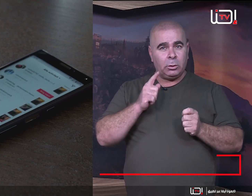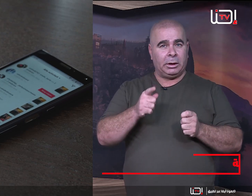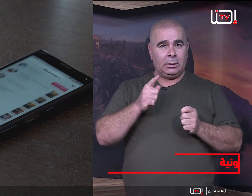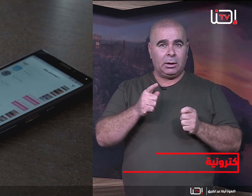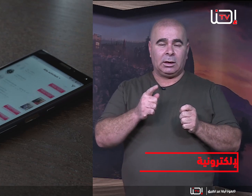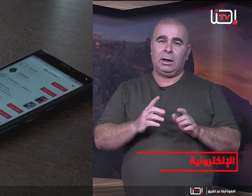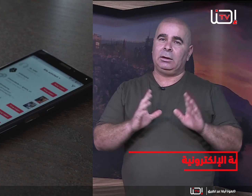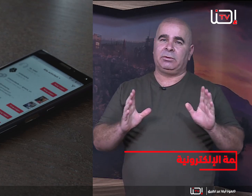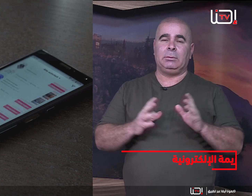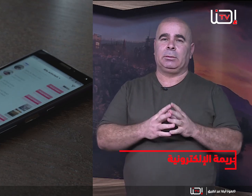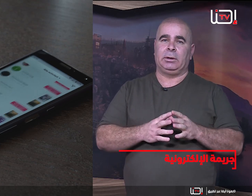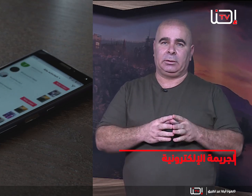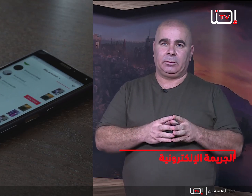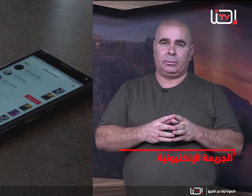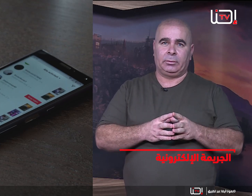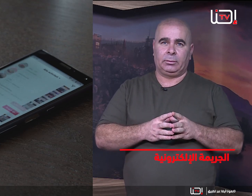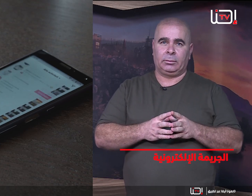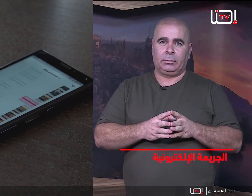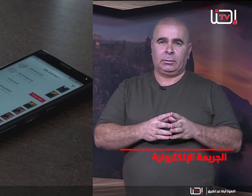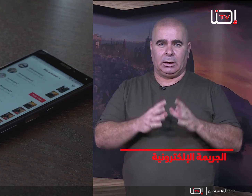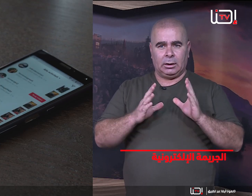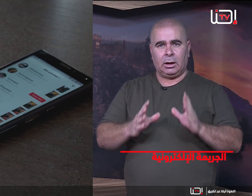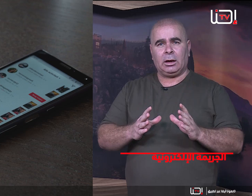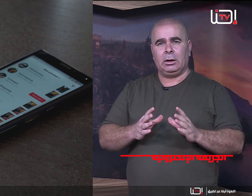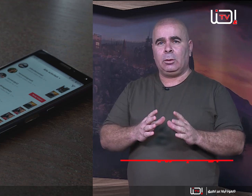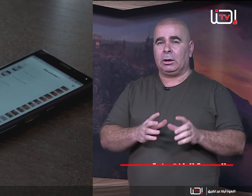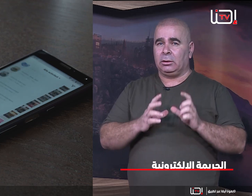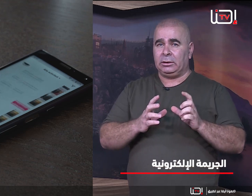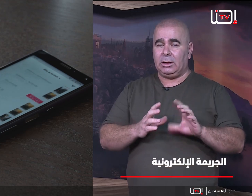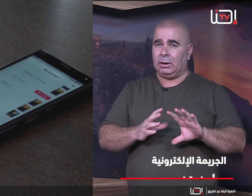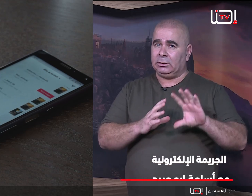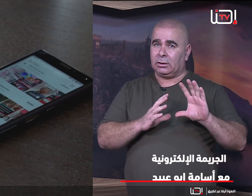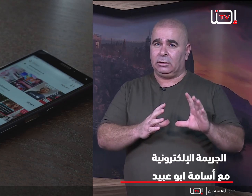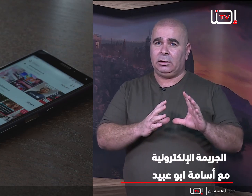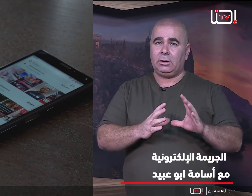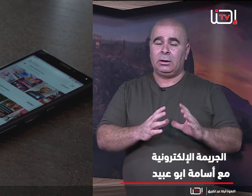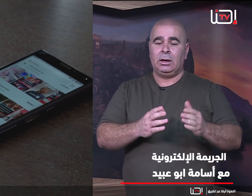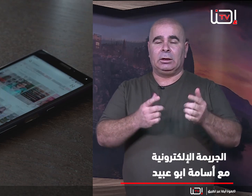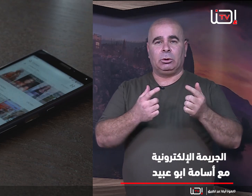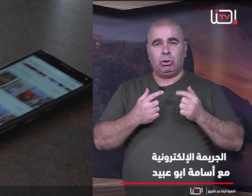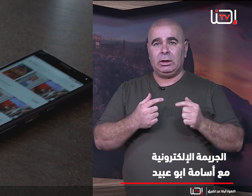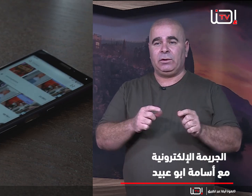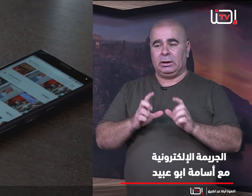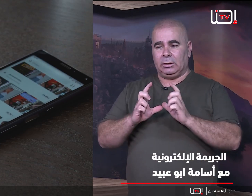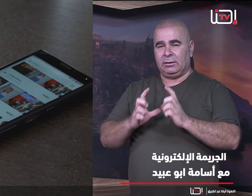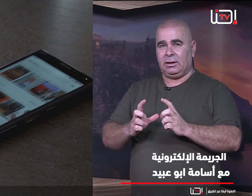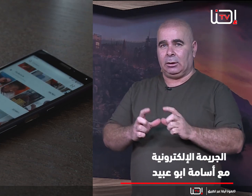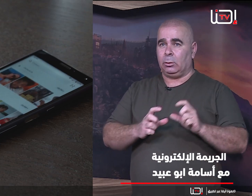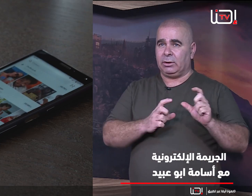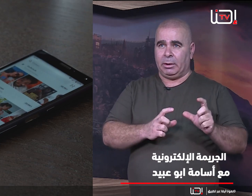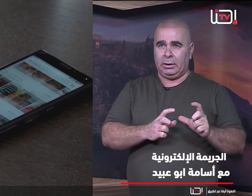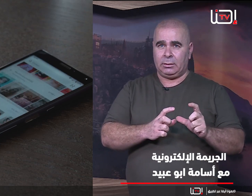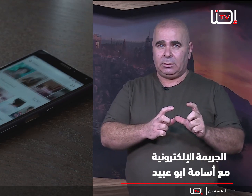وبيكون بعلمك هي مصيبه كبيره راح احكي اليوم عن قضيتين من عده قضايا توجهوا لي فيهن